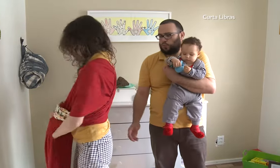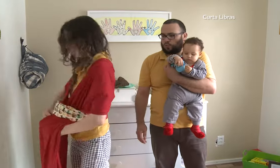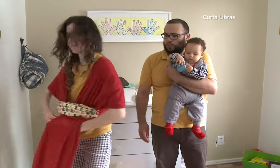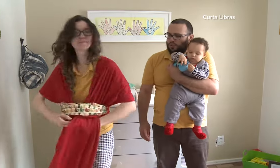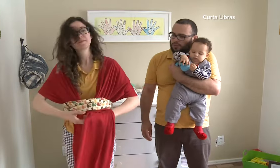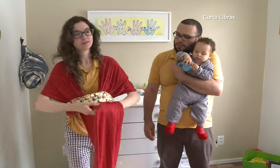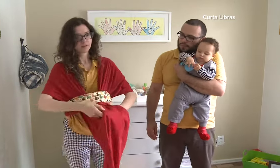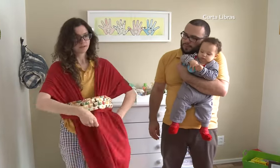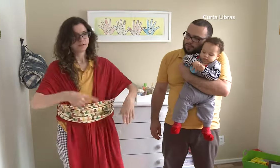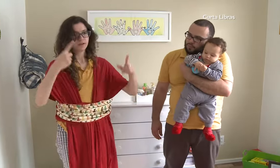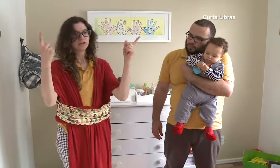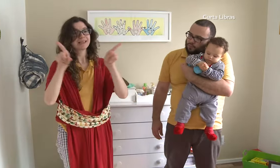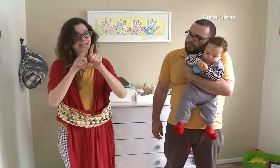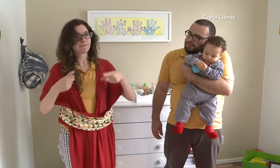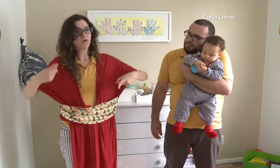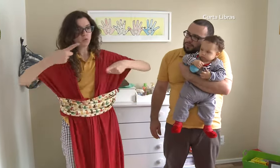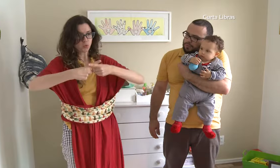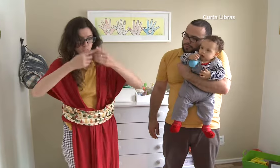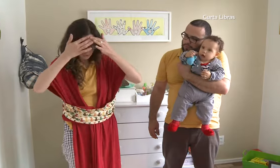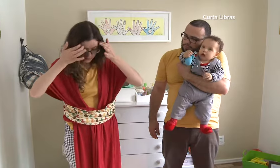E cruza na frente também.